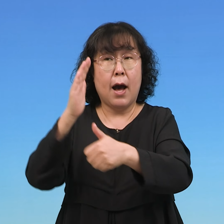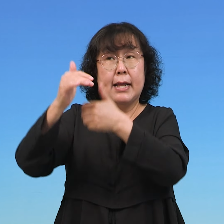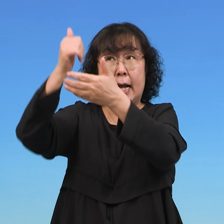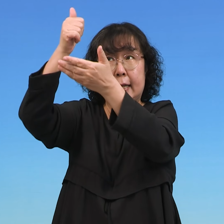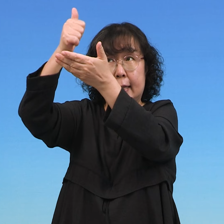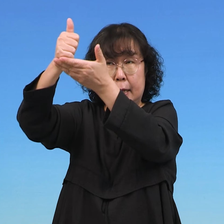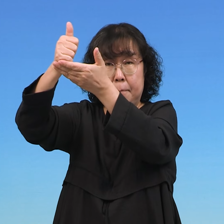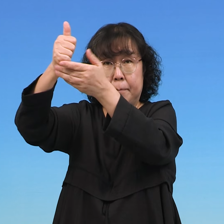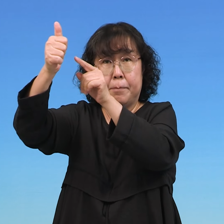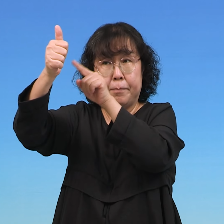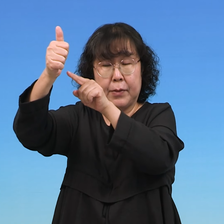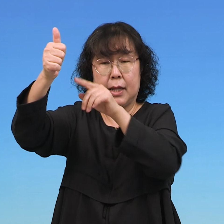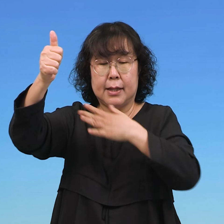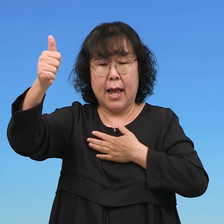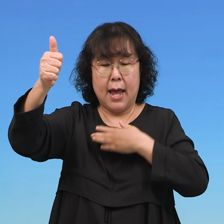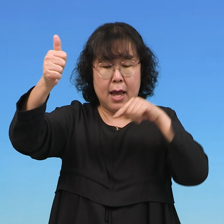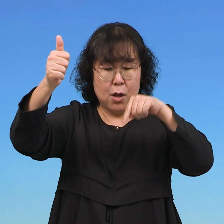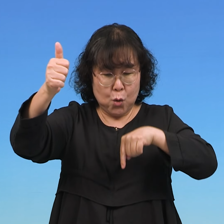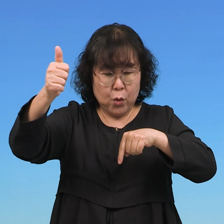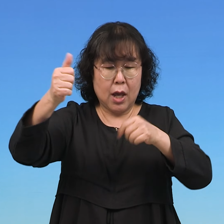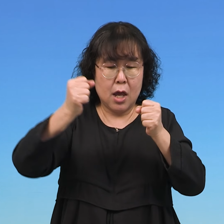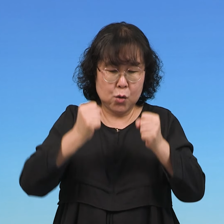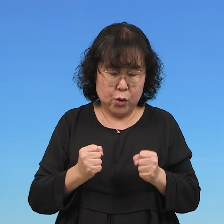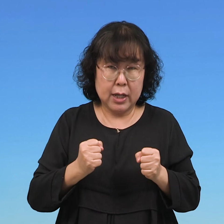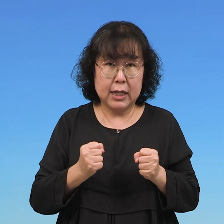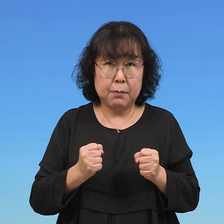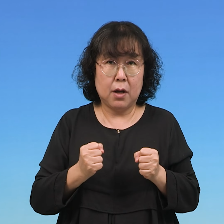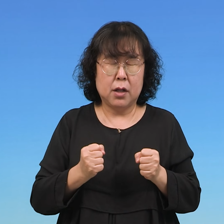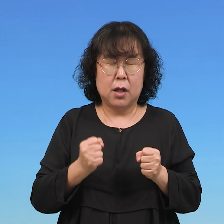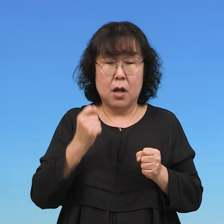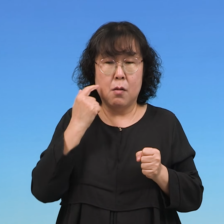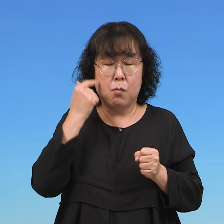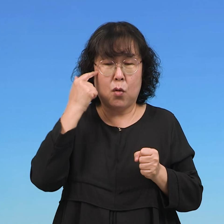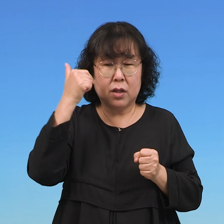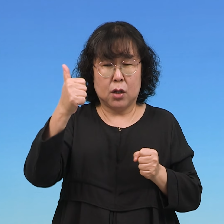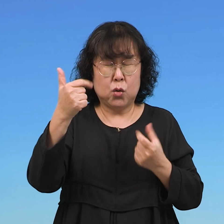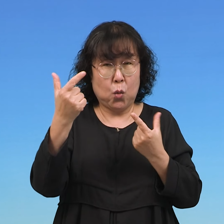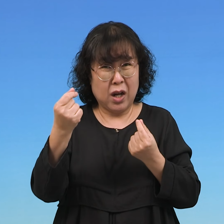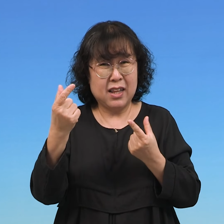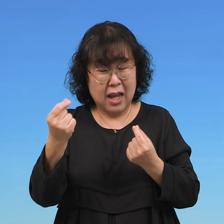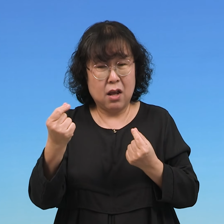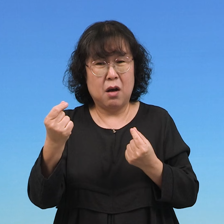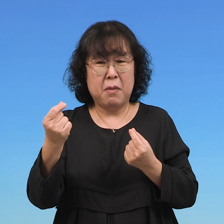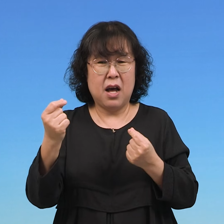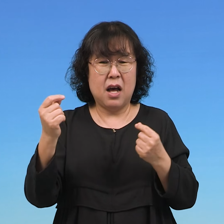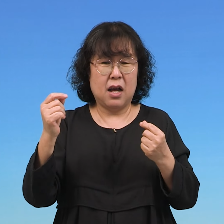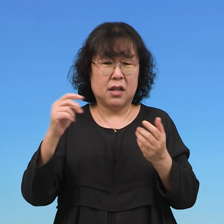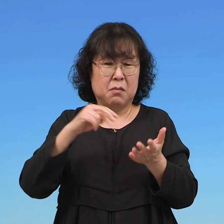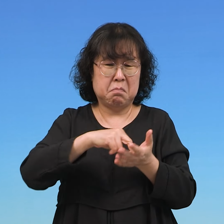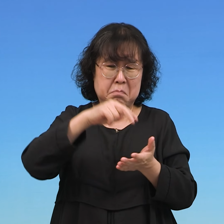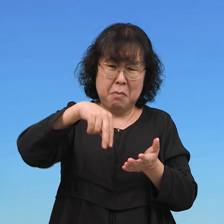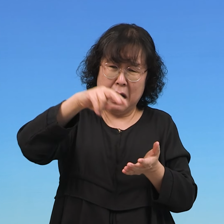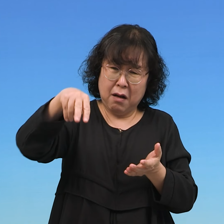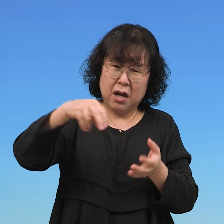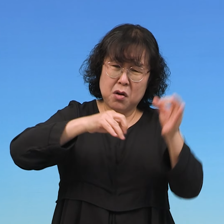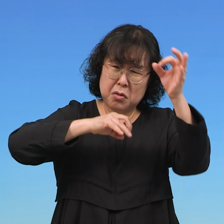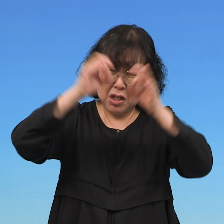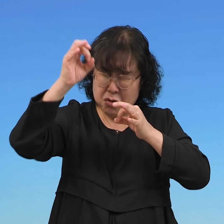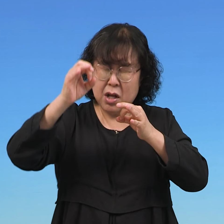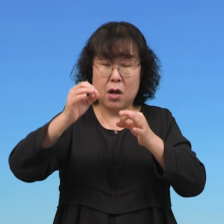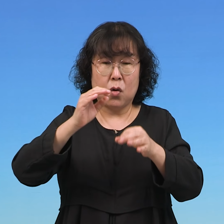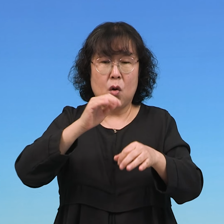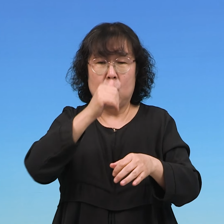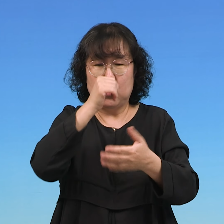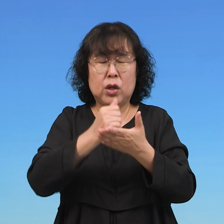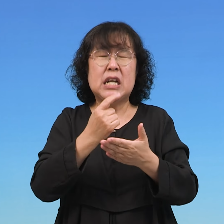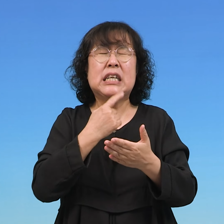인생에 존재하고 계시면 목사도요 똑같습니다. 여차하면 엉뚱한 길로 가고, 여차하면 그냥